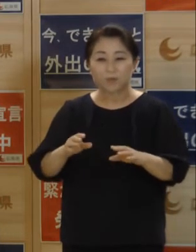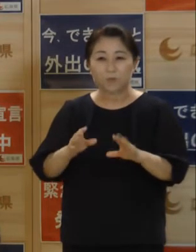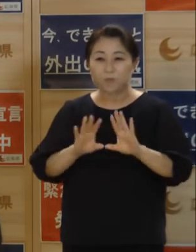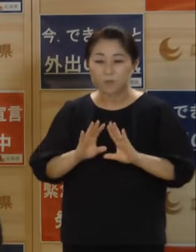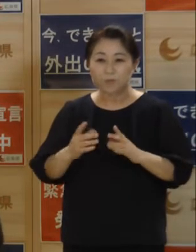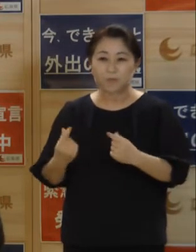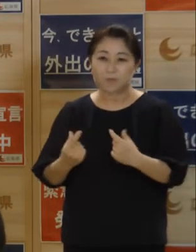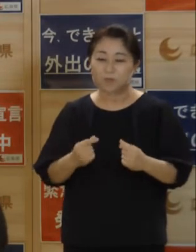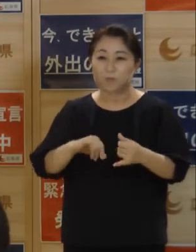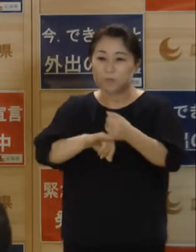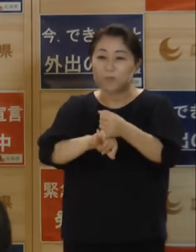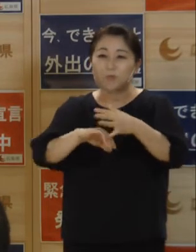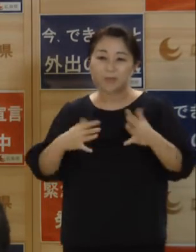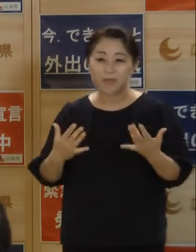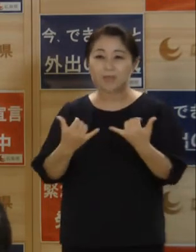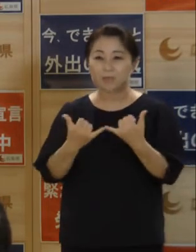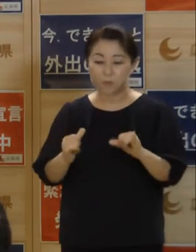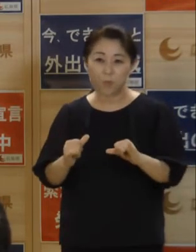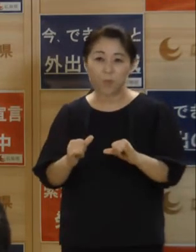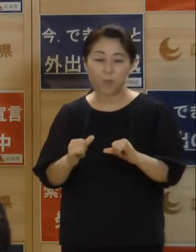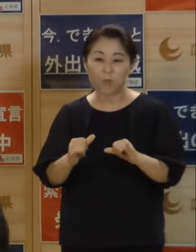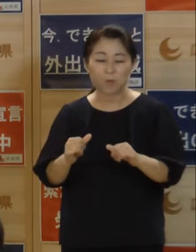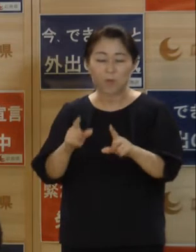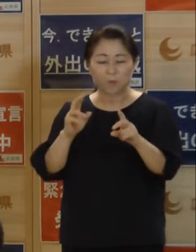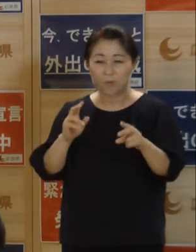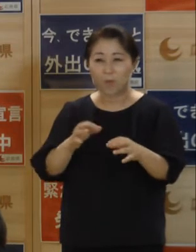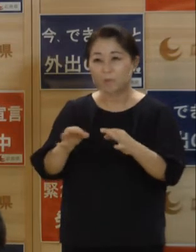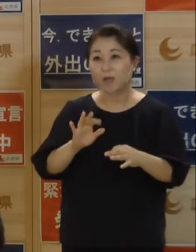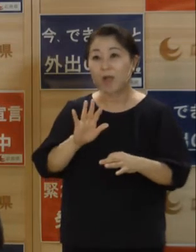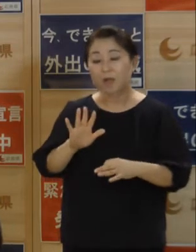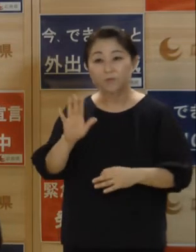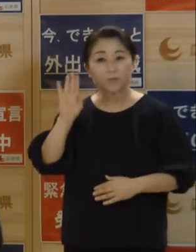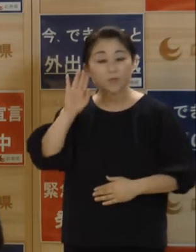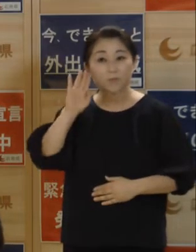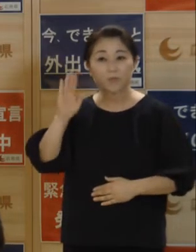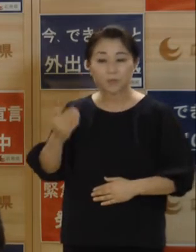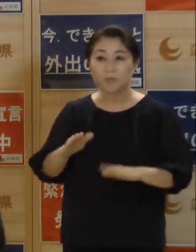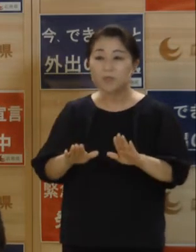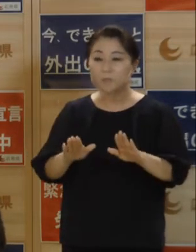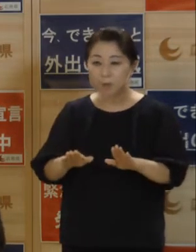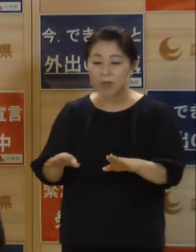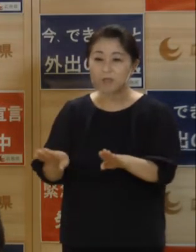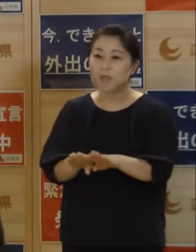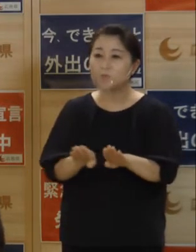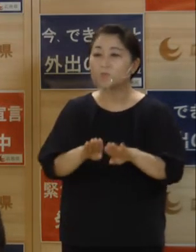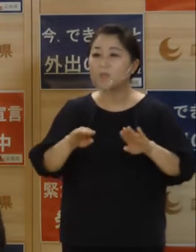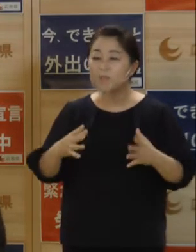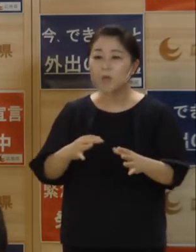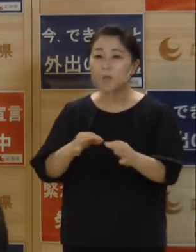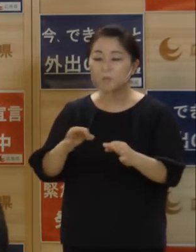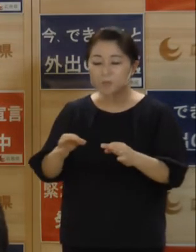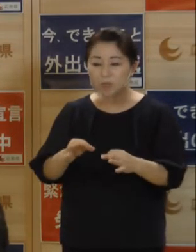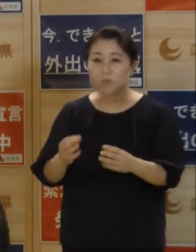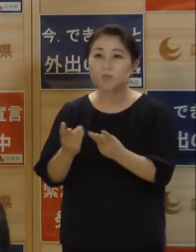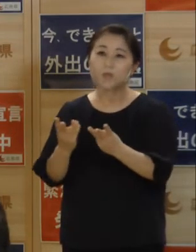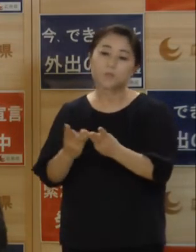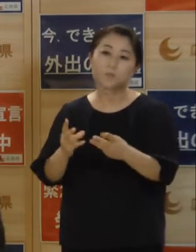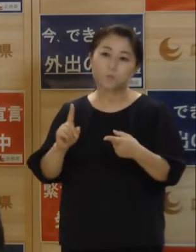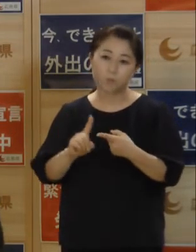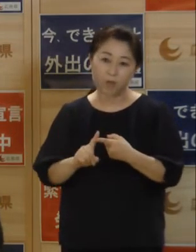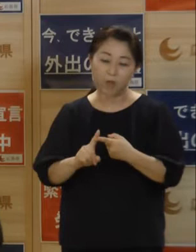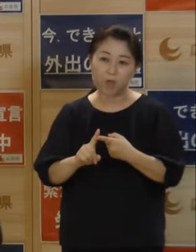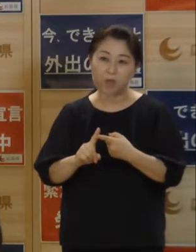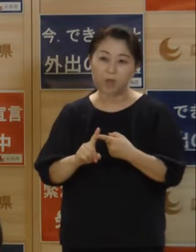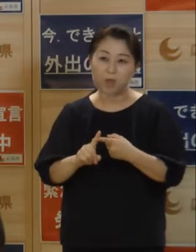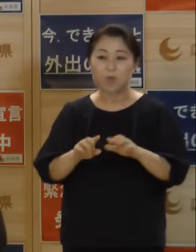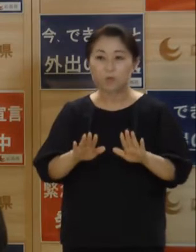に説明していましたが、今現在といった直近では何店舗応じていないお店があるかや、もう今